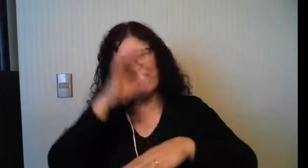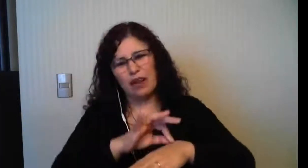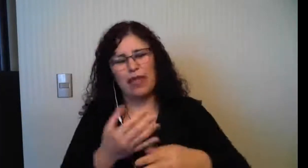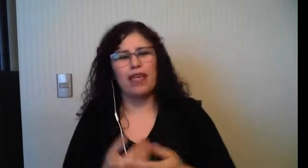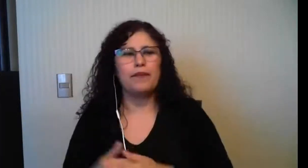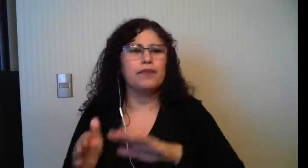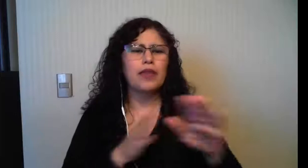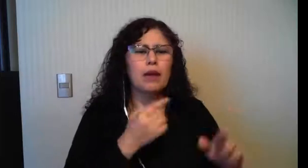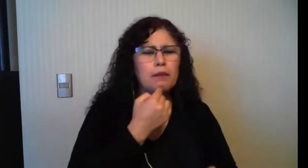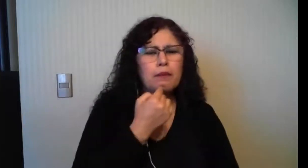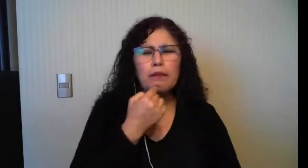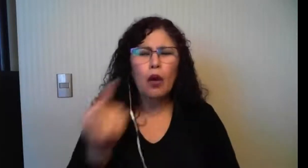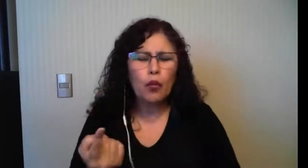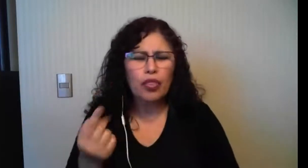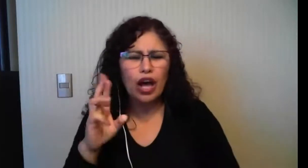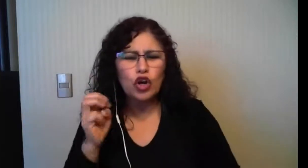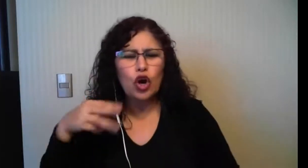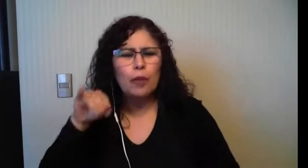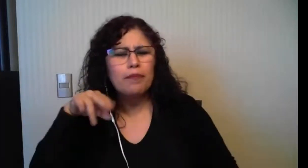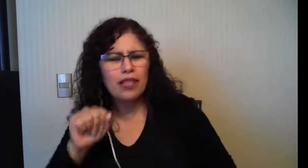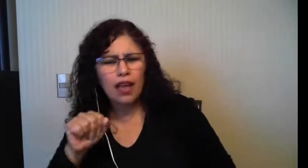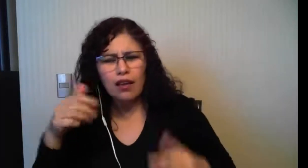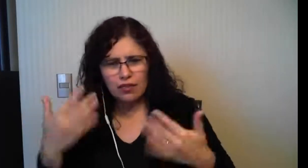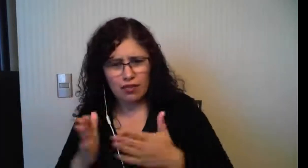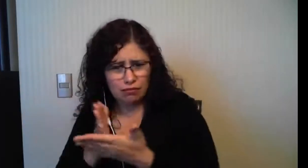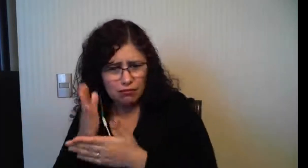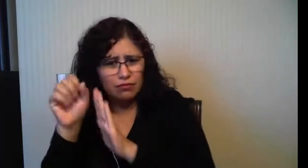cierto? Lo hice hace un par de minutos, ¿sí?